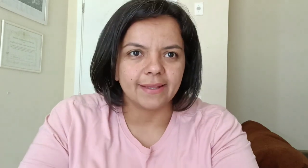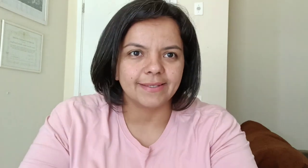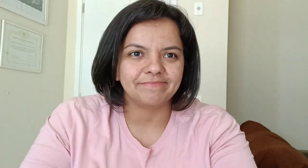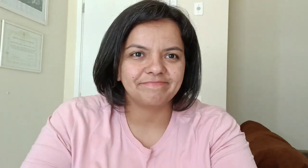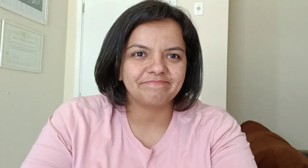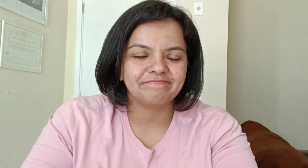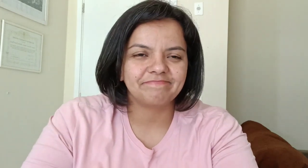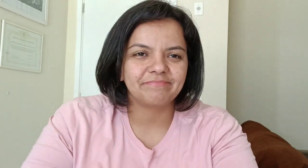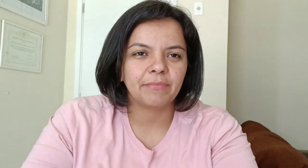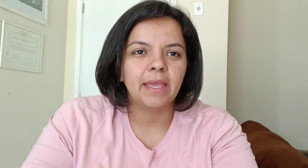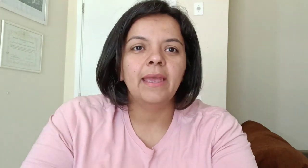virada.